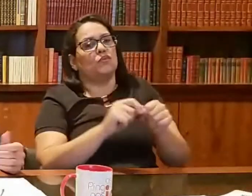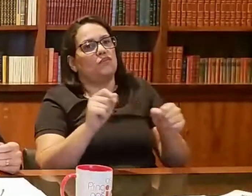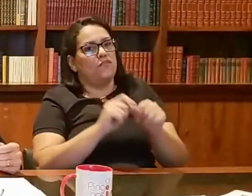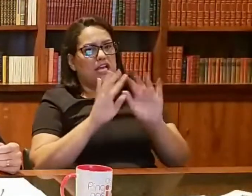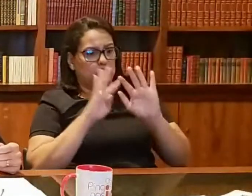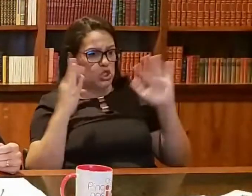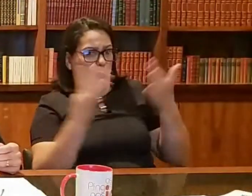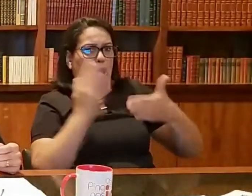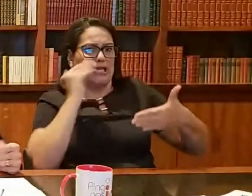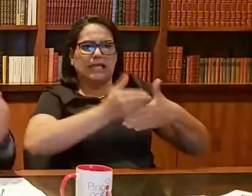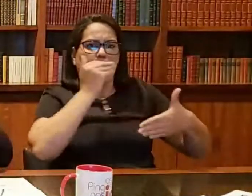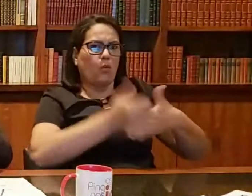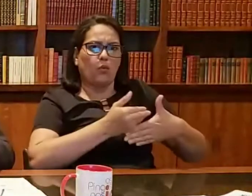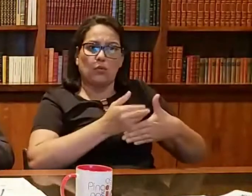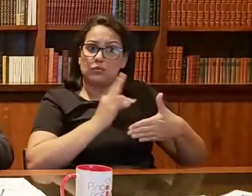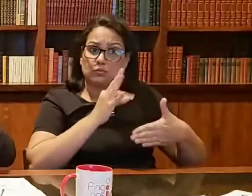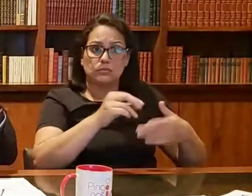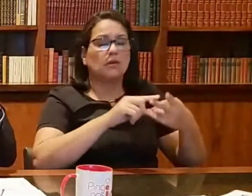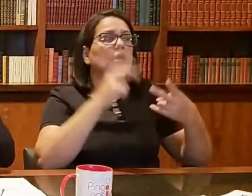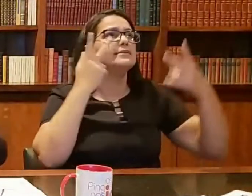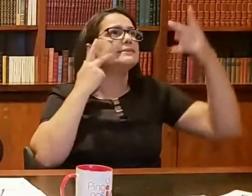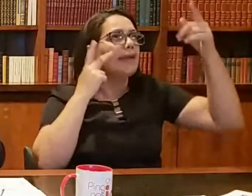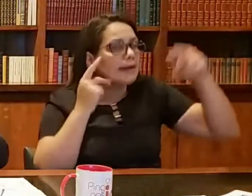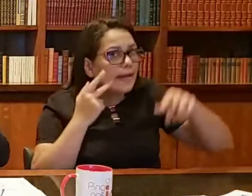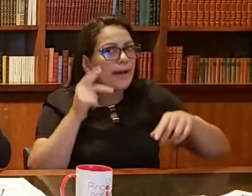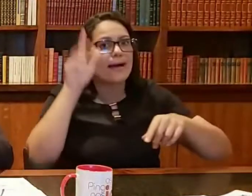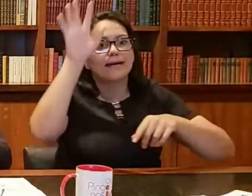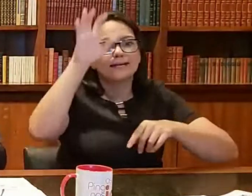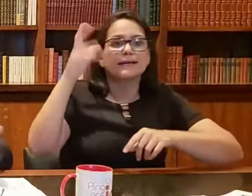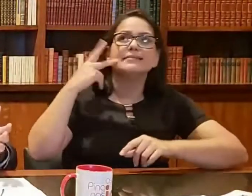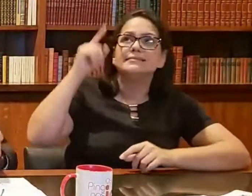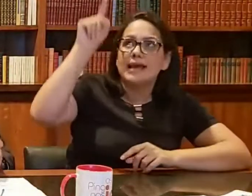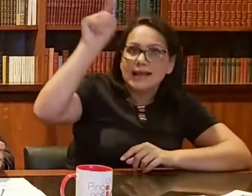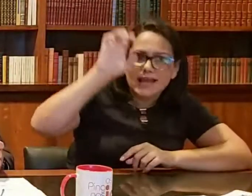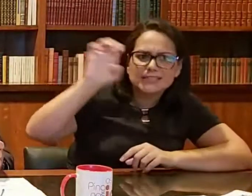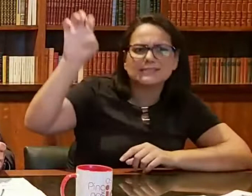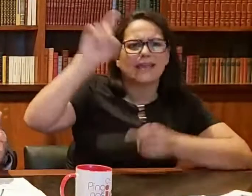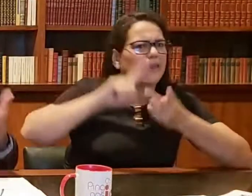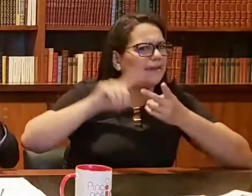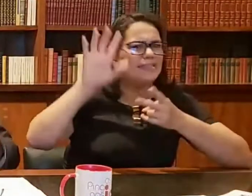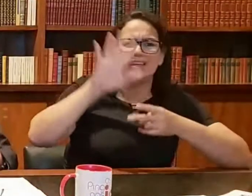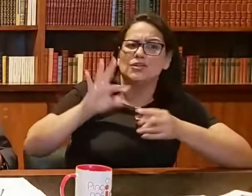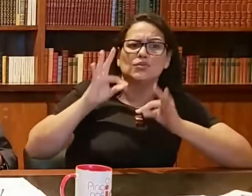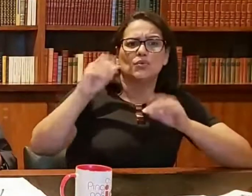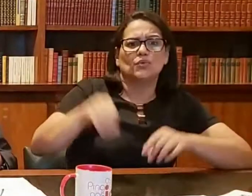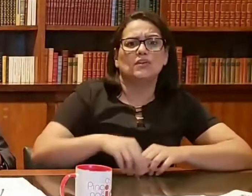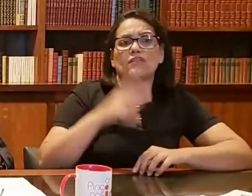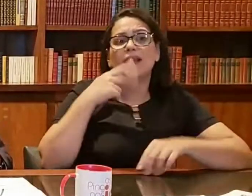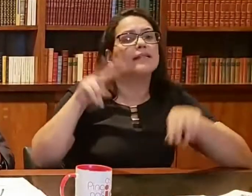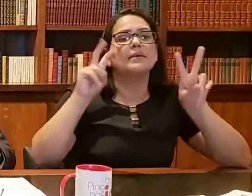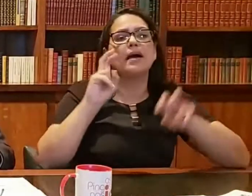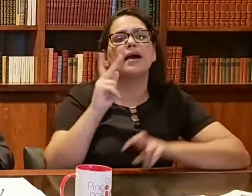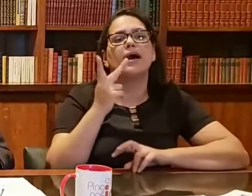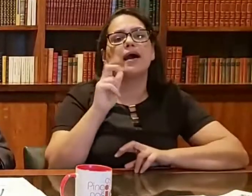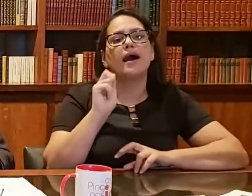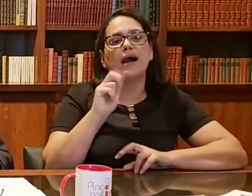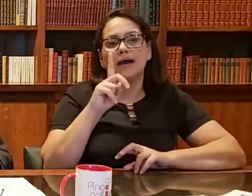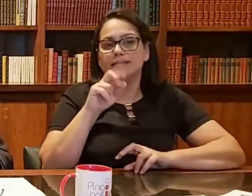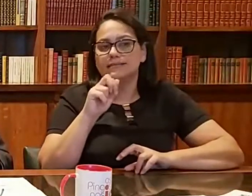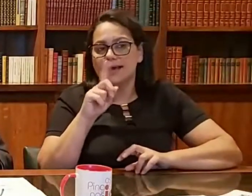Todos, sem exceção. Do Ceará, que é outro partido, mas de esquerda, a mesma coisa. Se tá o Haddad aqui,